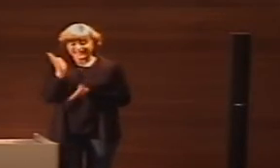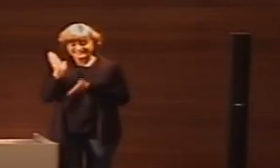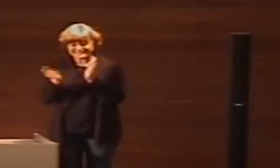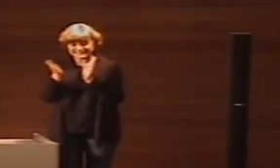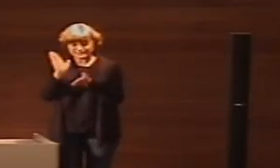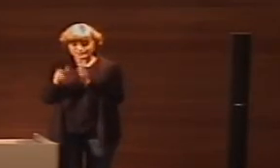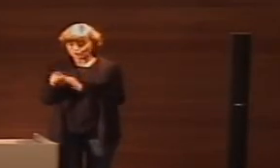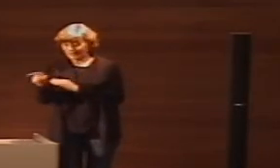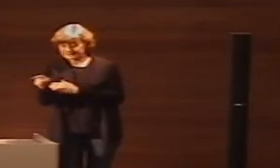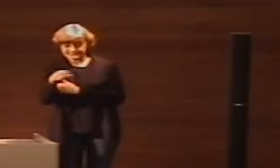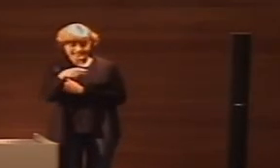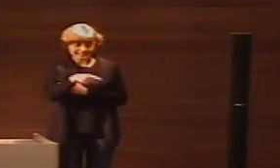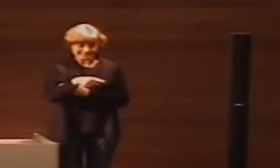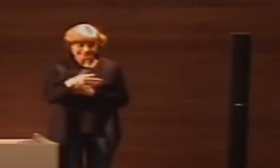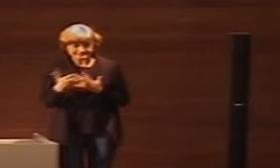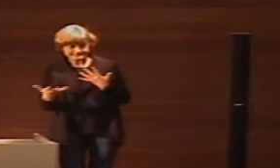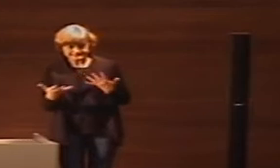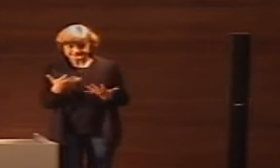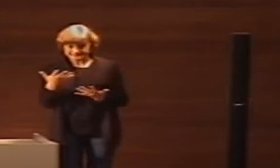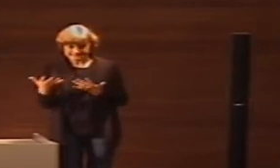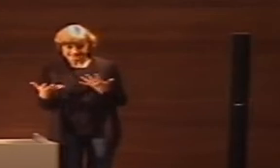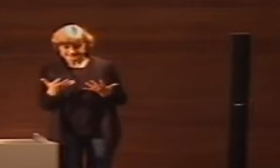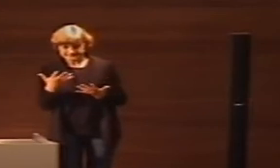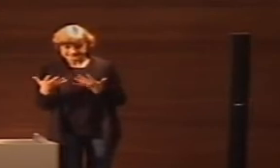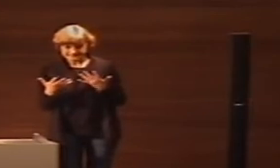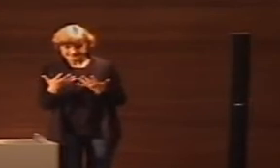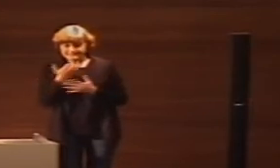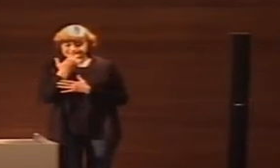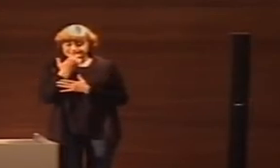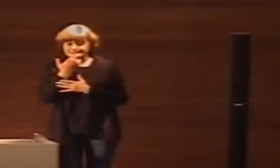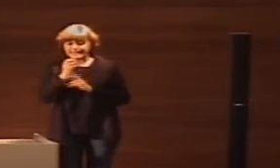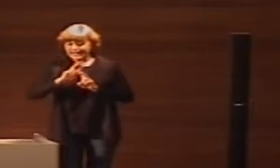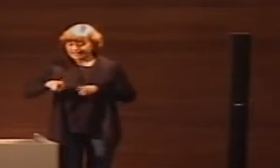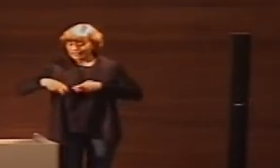forma parte de es una pieza de un puzzle mayor, ¿no? Y si no se reciclan